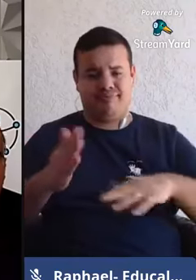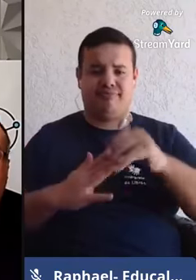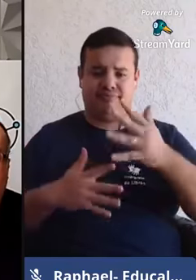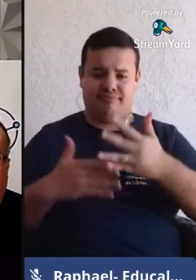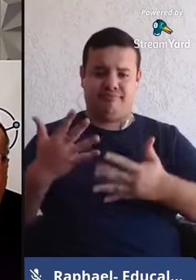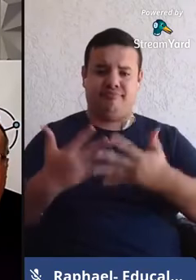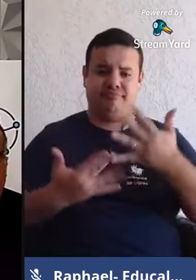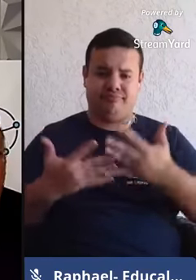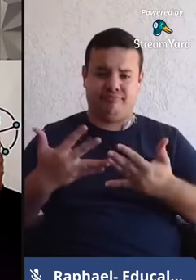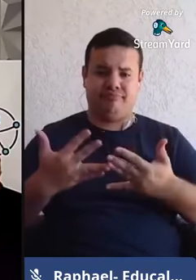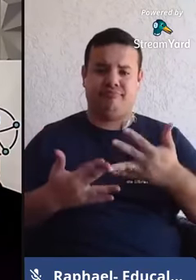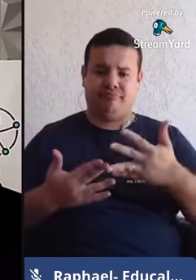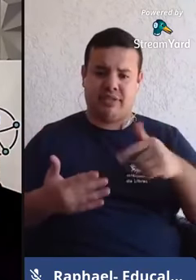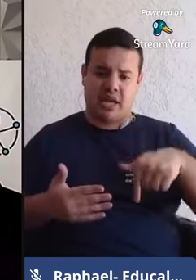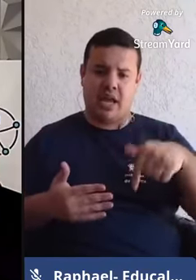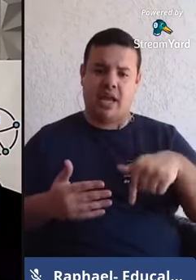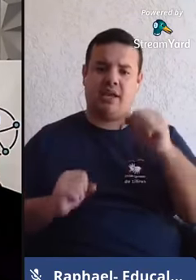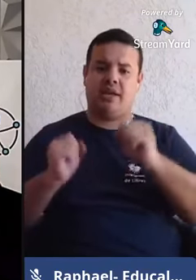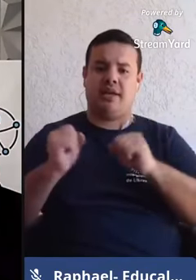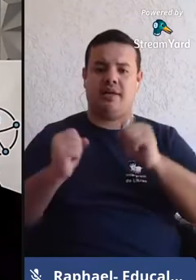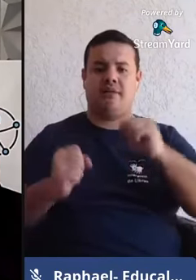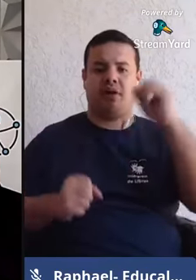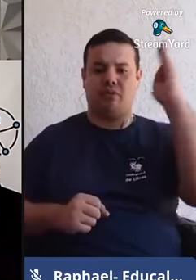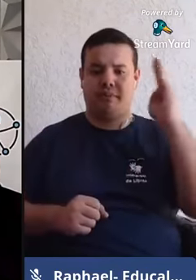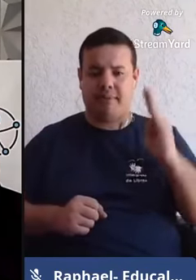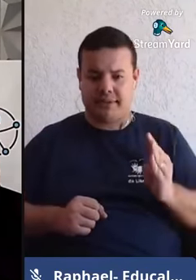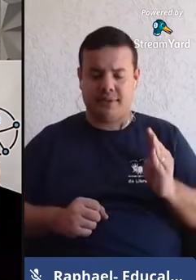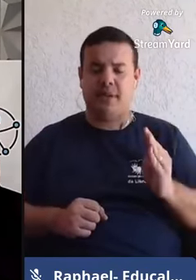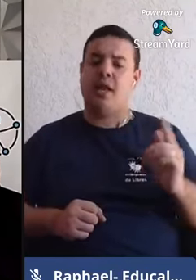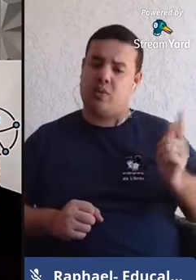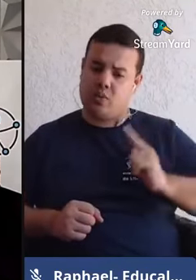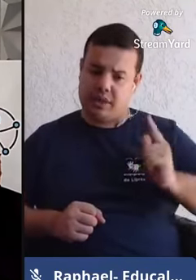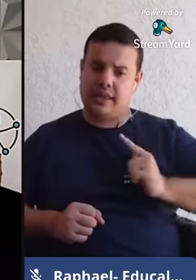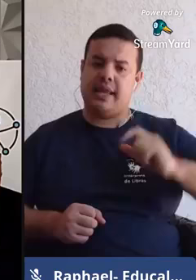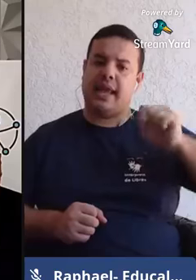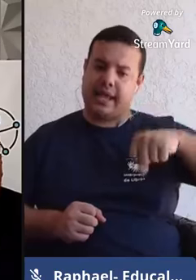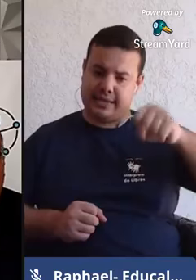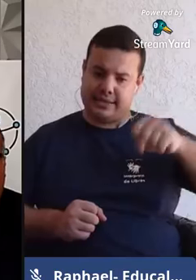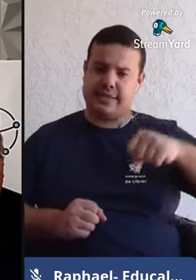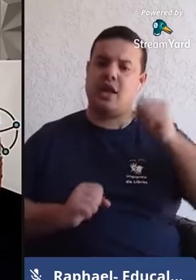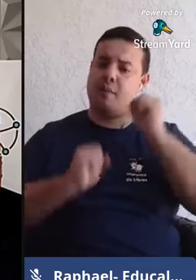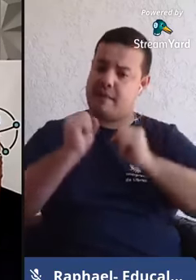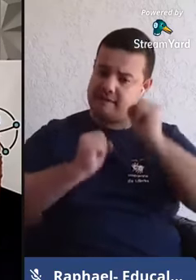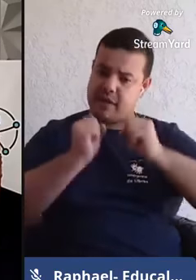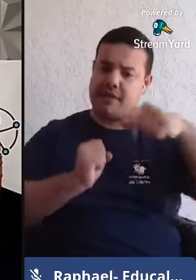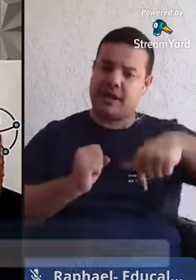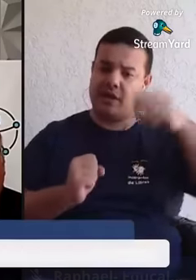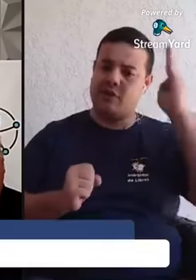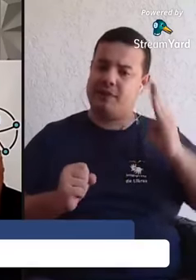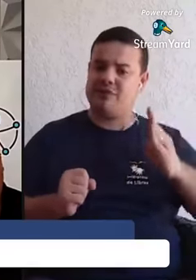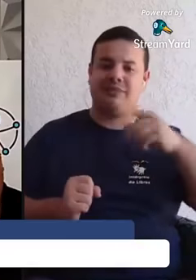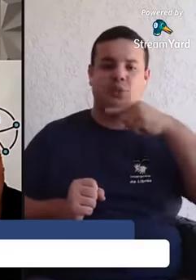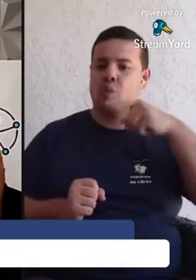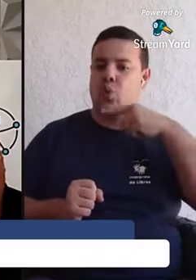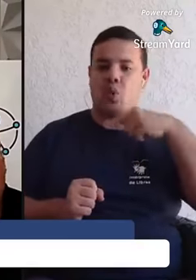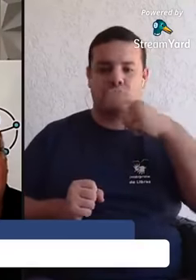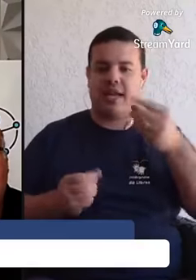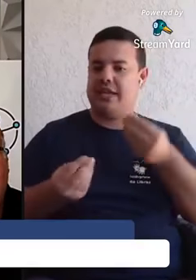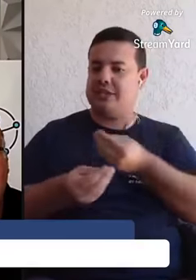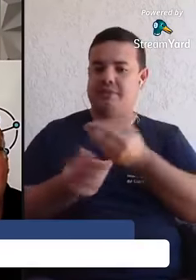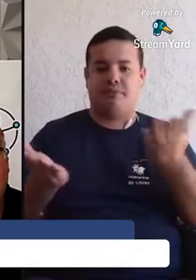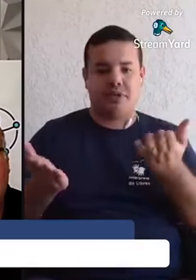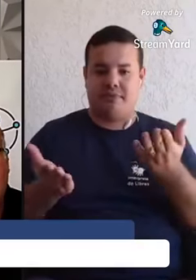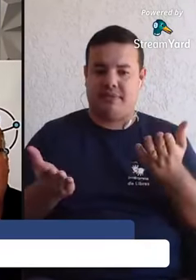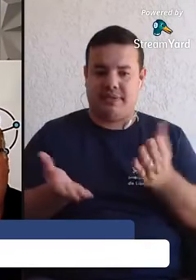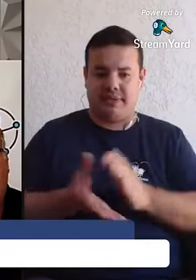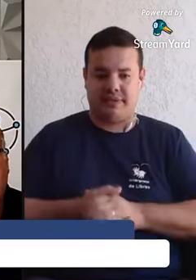da indústria nacional. Então, existe sim uma grande indústria nacional, só que não tem condição de colocar o produto no mercado. E outro detalhe,